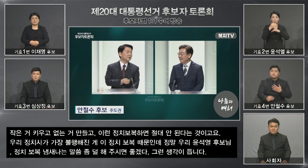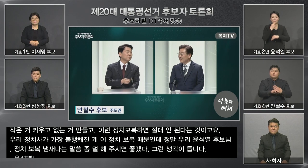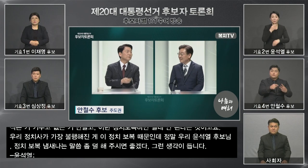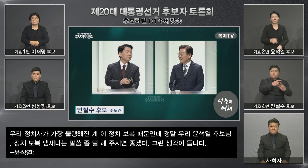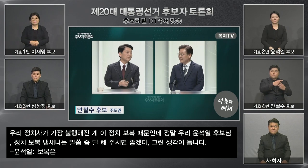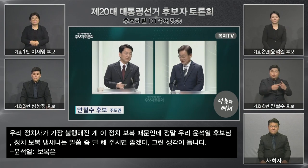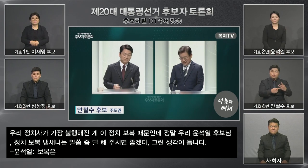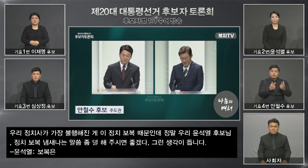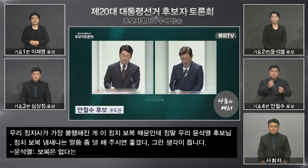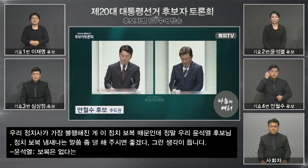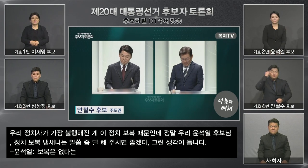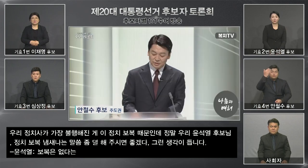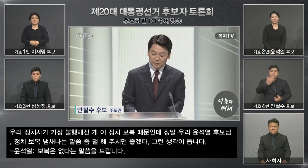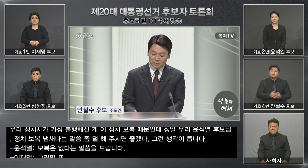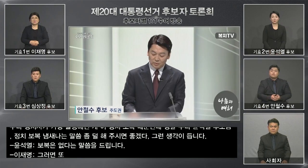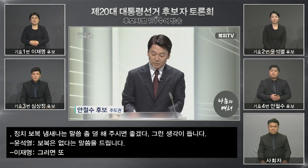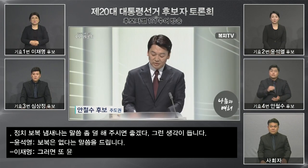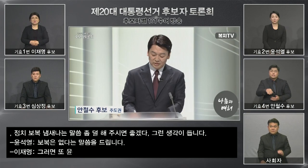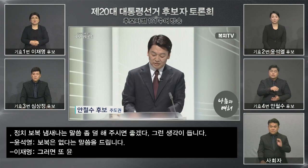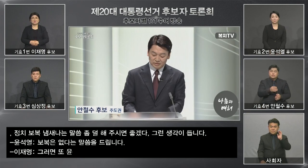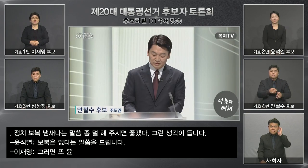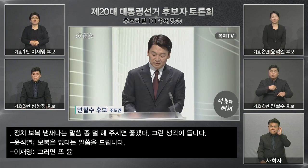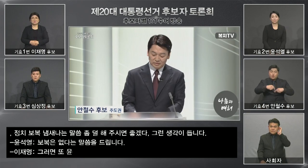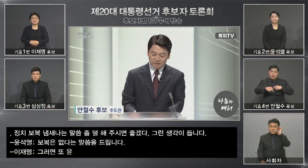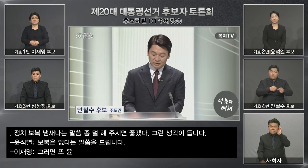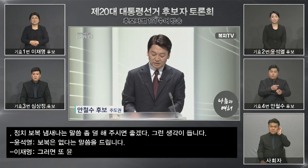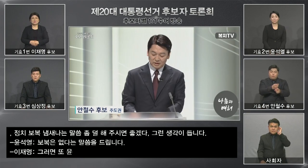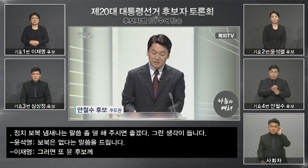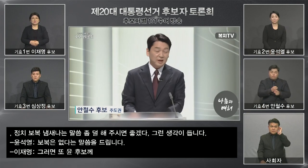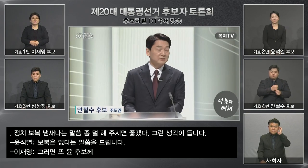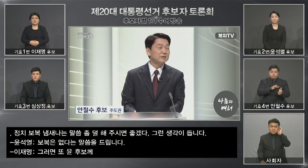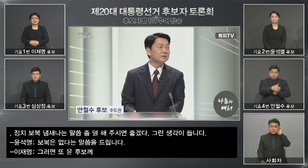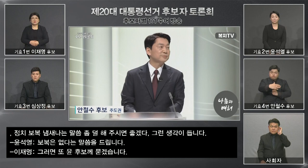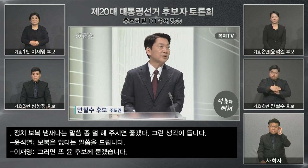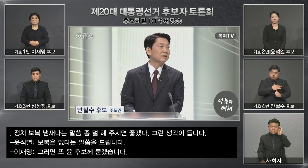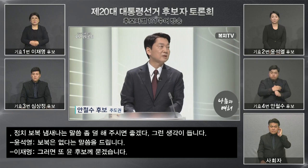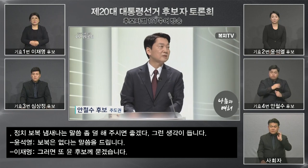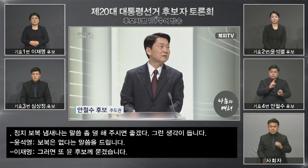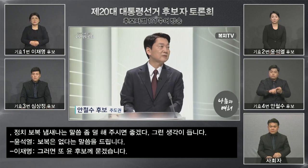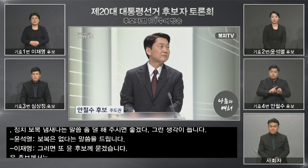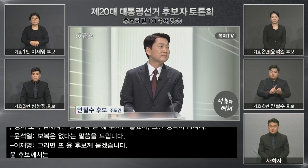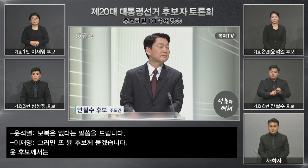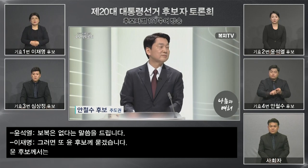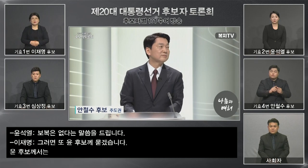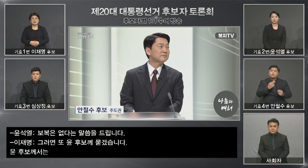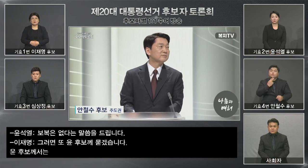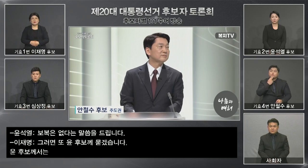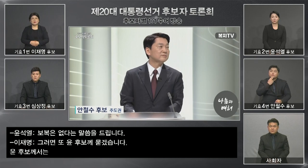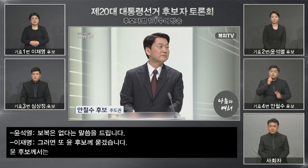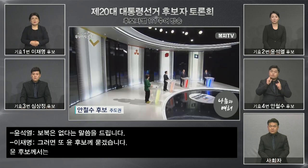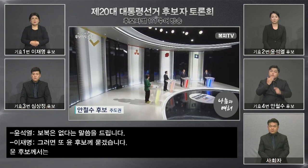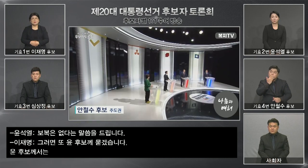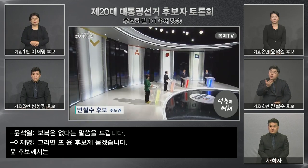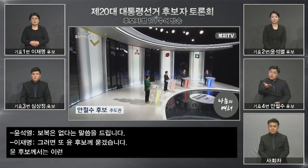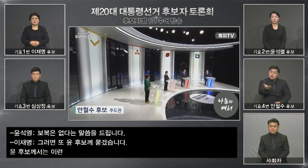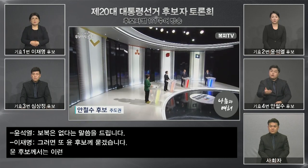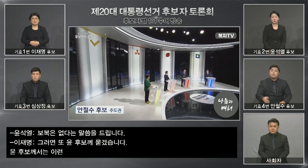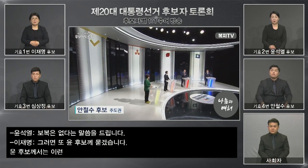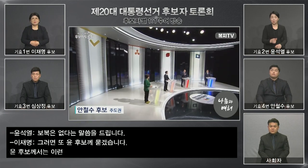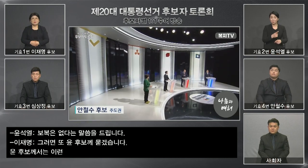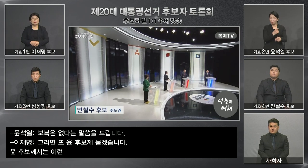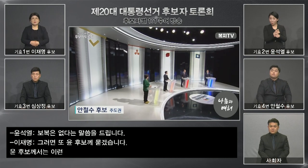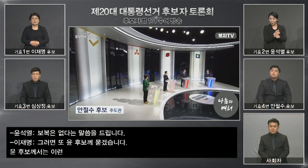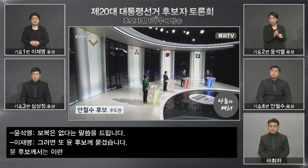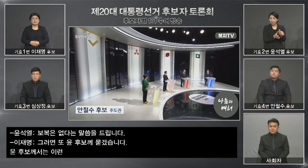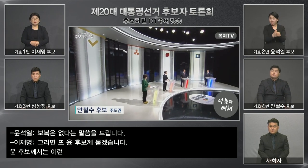묻겠습니다. 윤 후보께서는 이런 정치 보복 하지 않으시겠습니까? 보복하면 제가